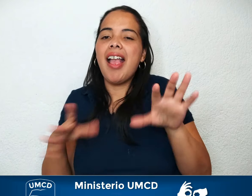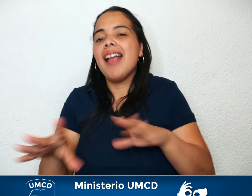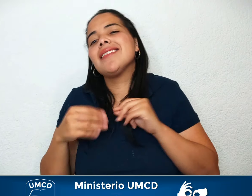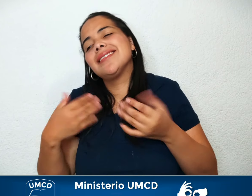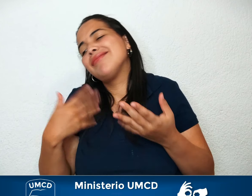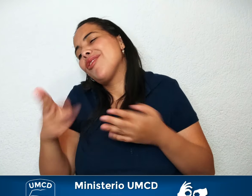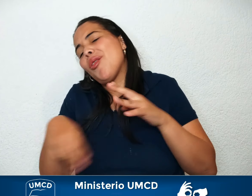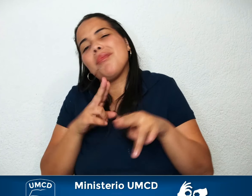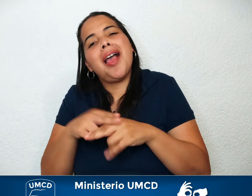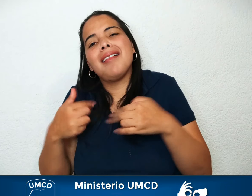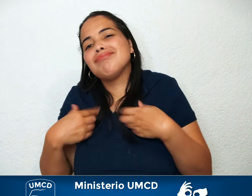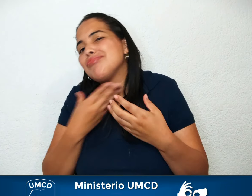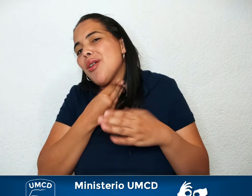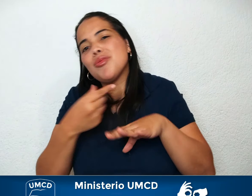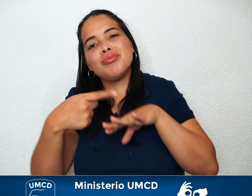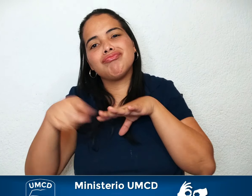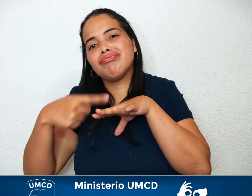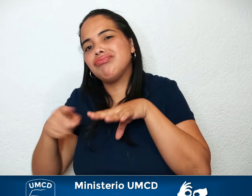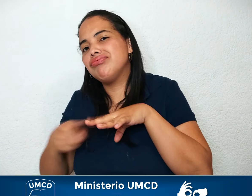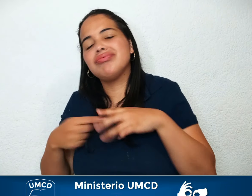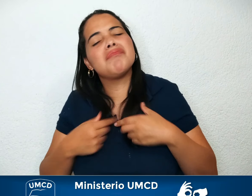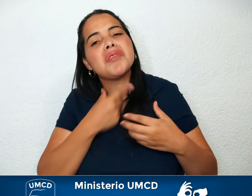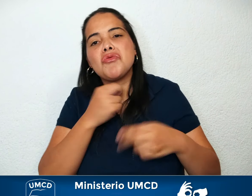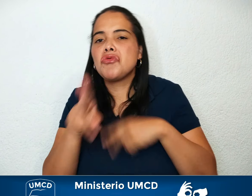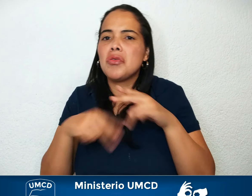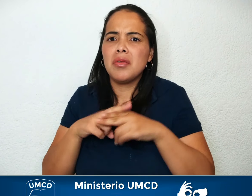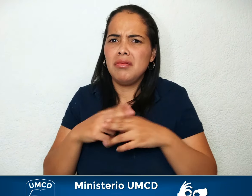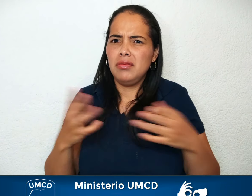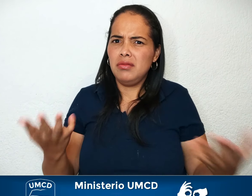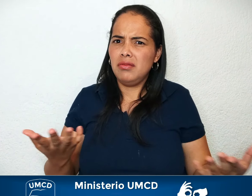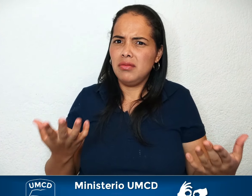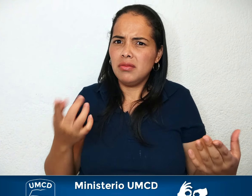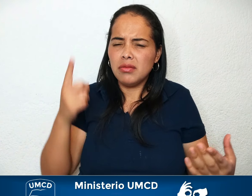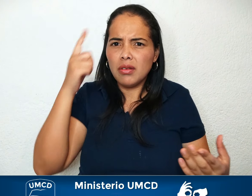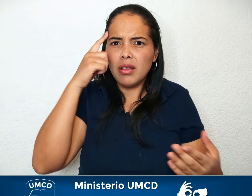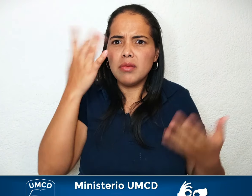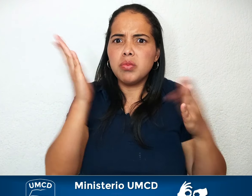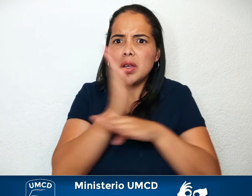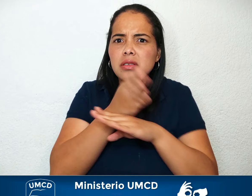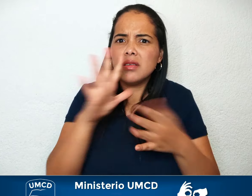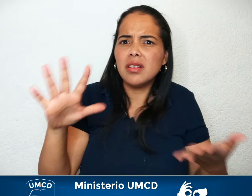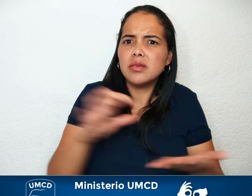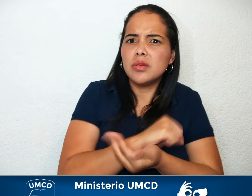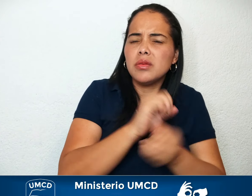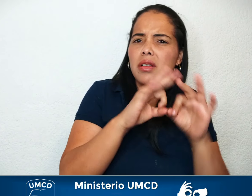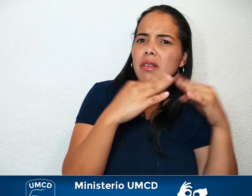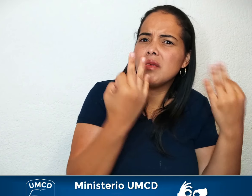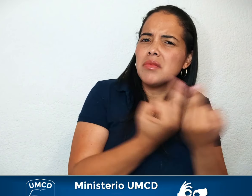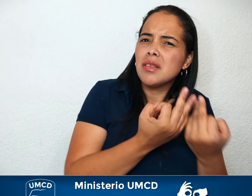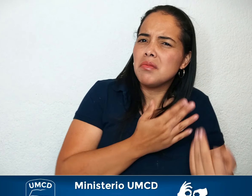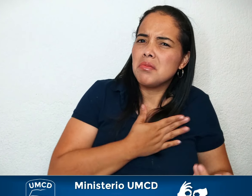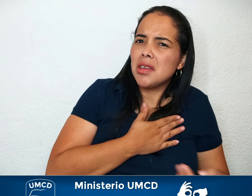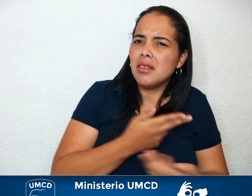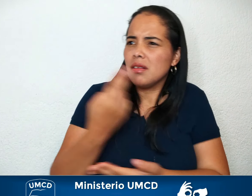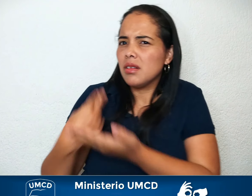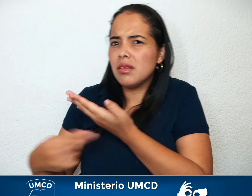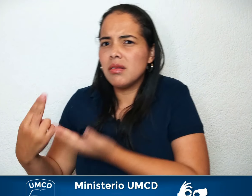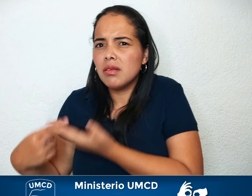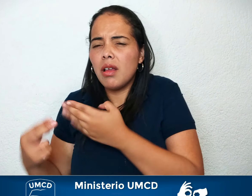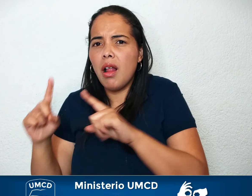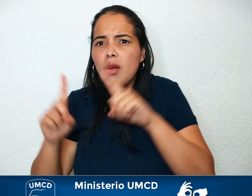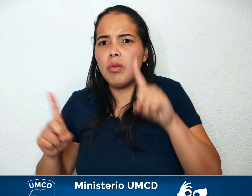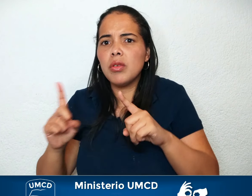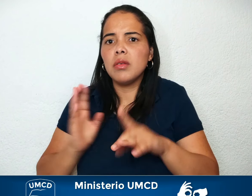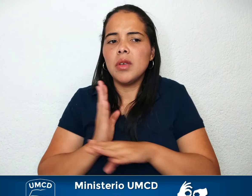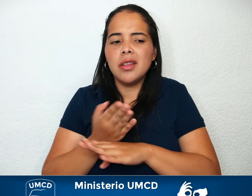estos problemas de pecado que en algún momento destruyó algún matrimonio y que ahora ha llevado